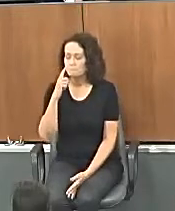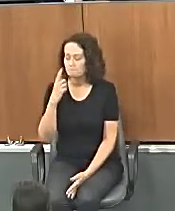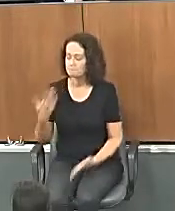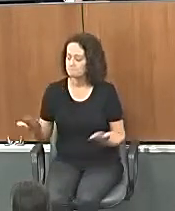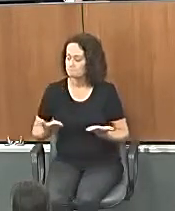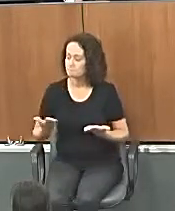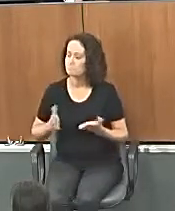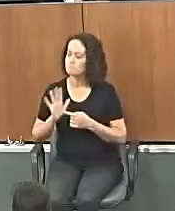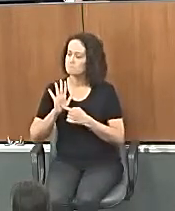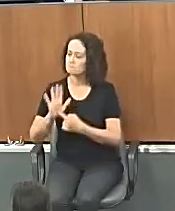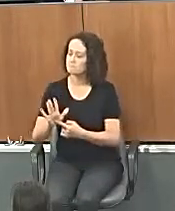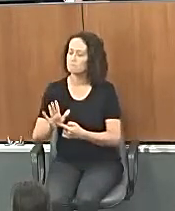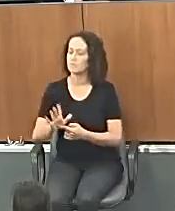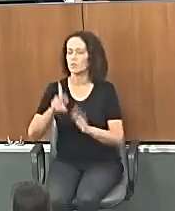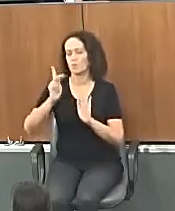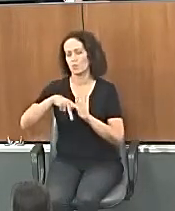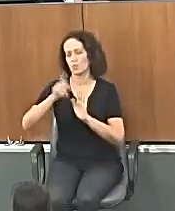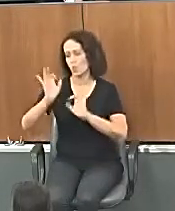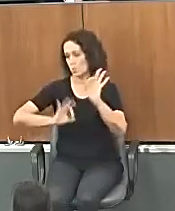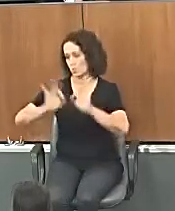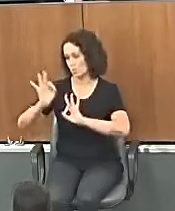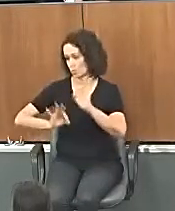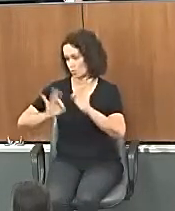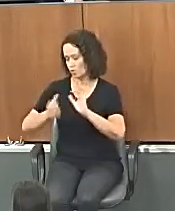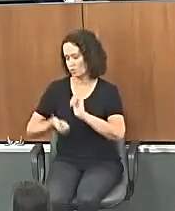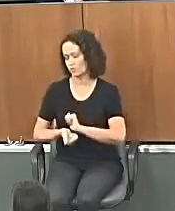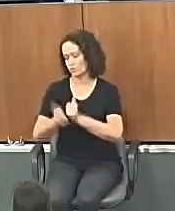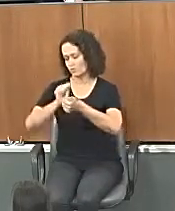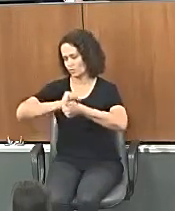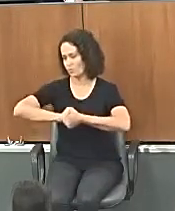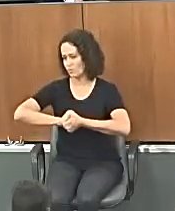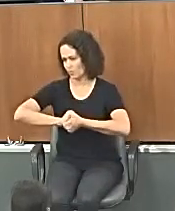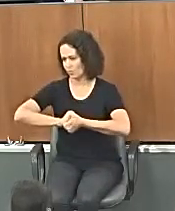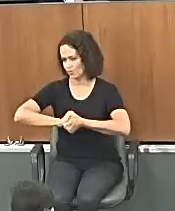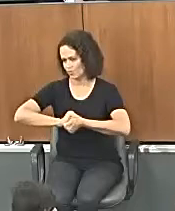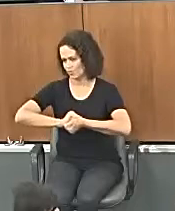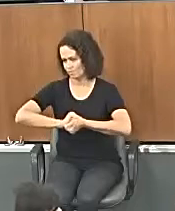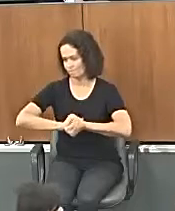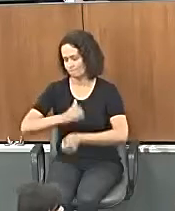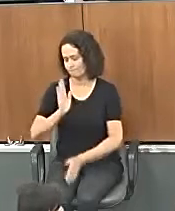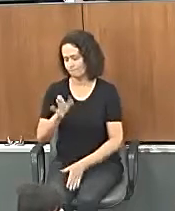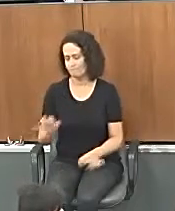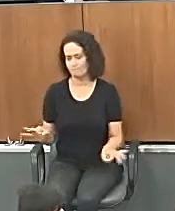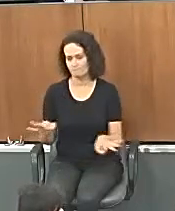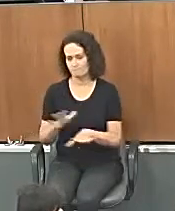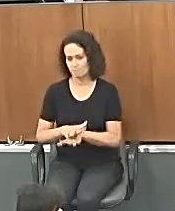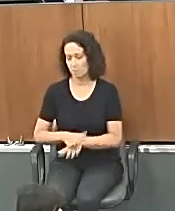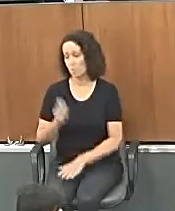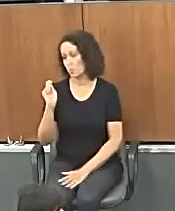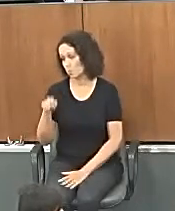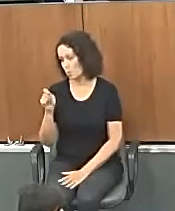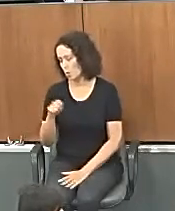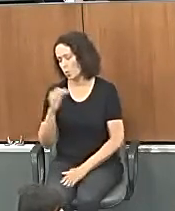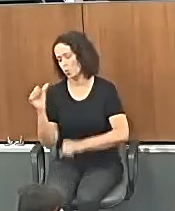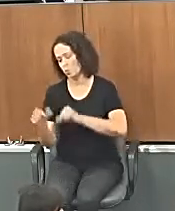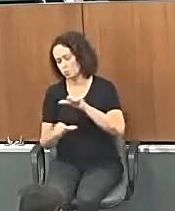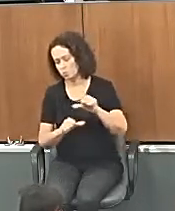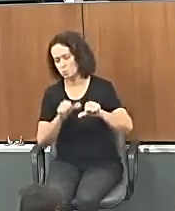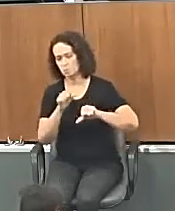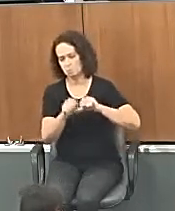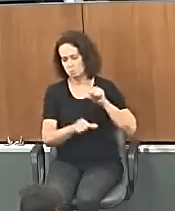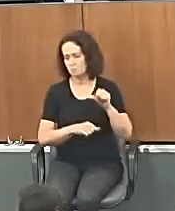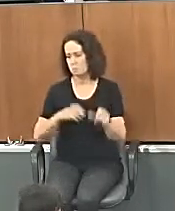projeto que nós fizemos nem sobre o sport nesta parceria é lógico que pode ser implementado e deve ser implementado pelo